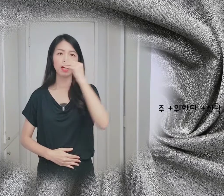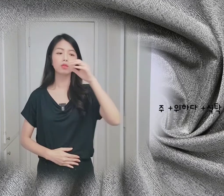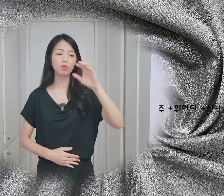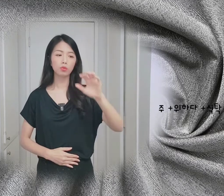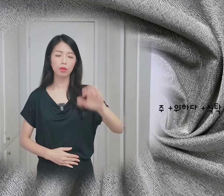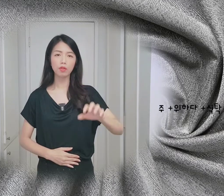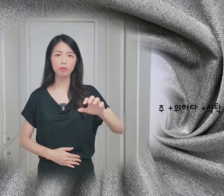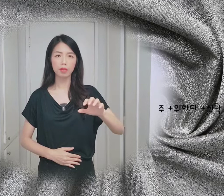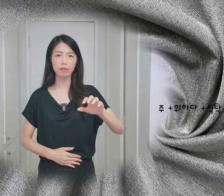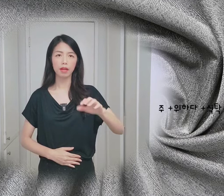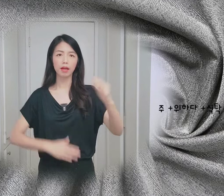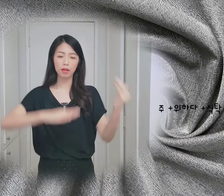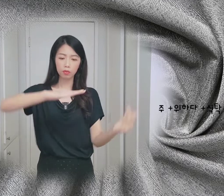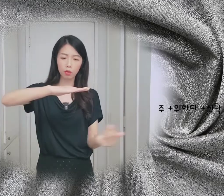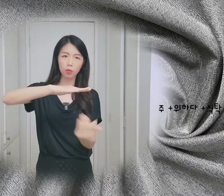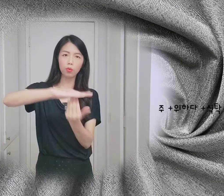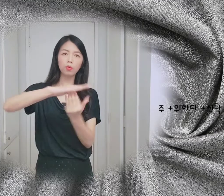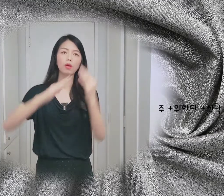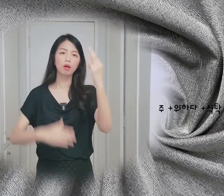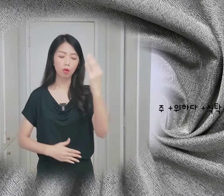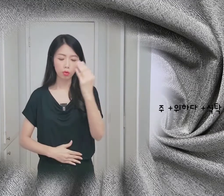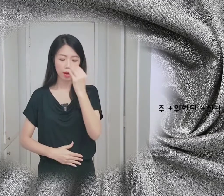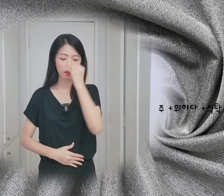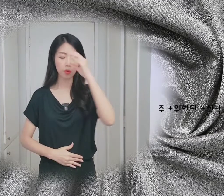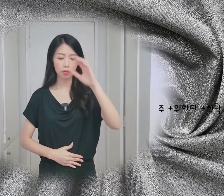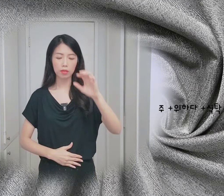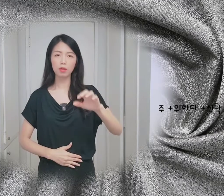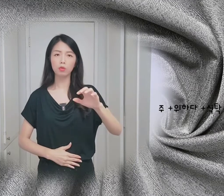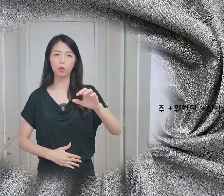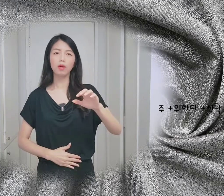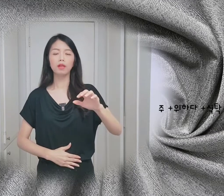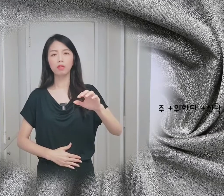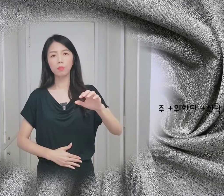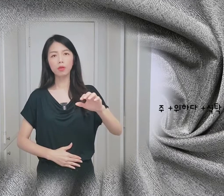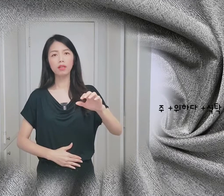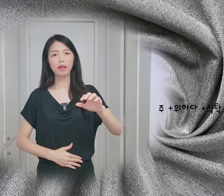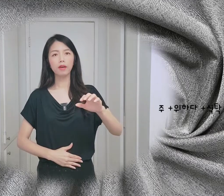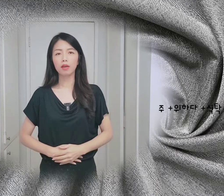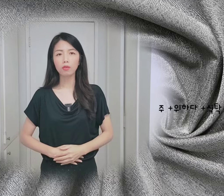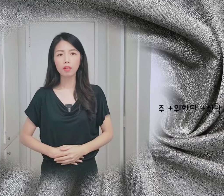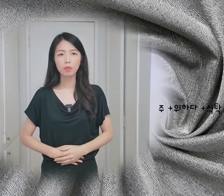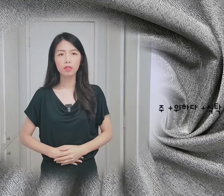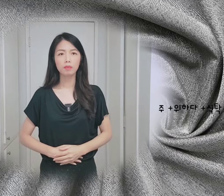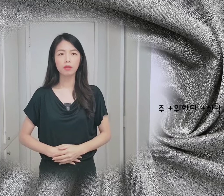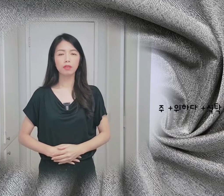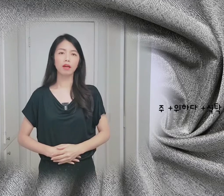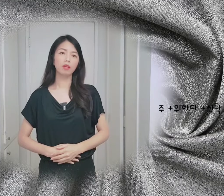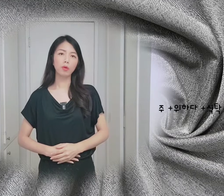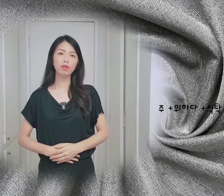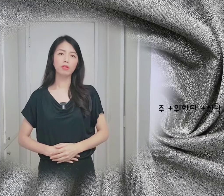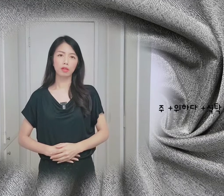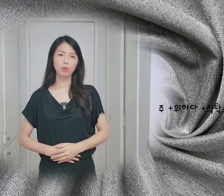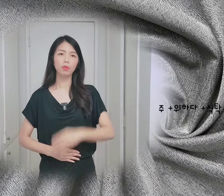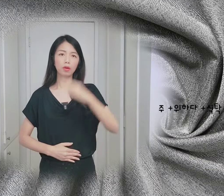그리고 장소 수어를 해주시면 됩니다. 최고로 거룩한 곳, 지성소 이렇게 표현하는데요. 제 영상을 보시면은 다